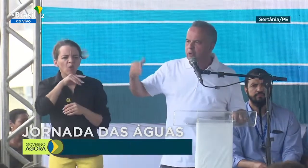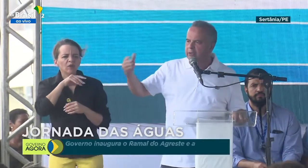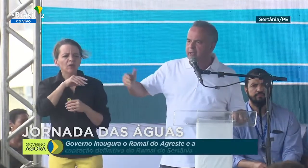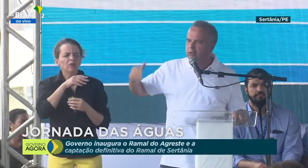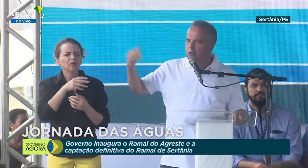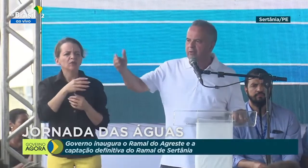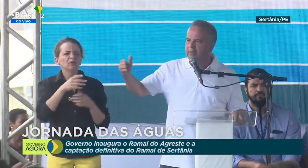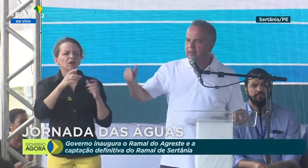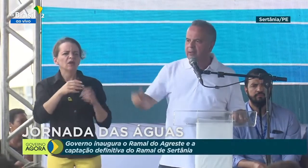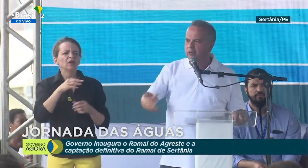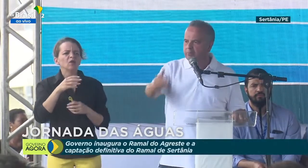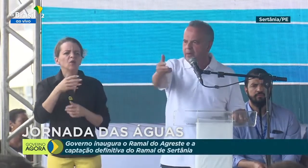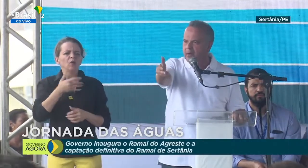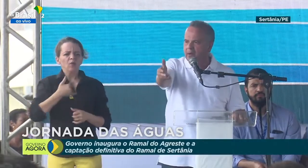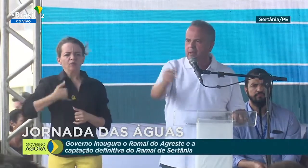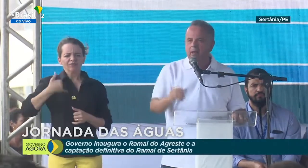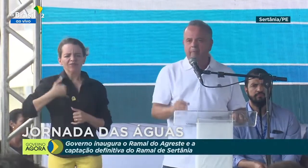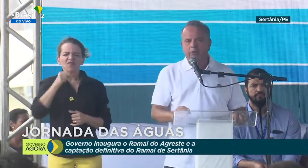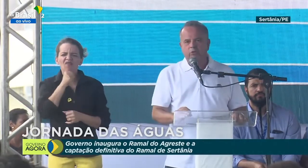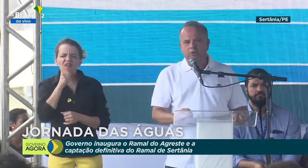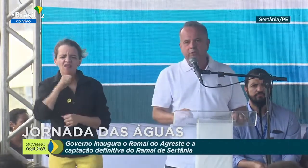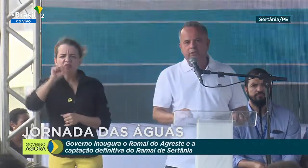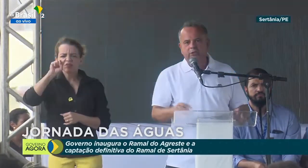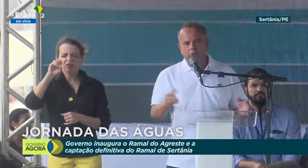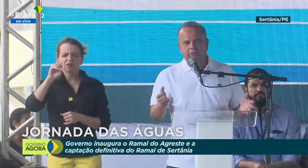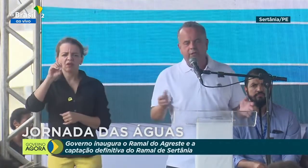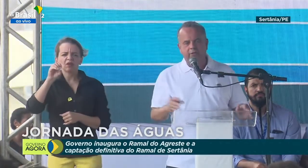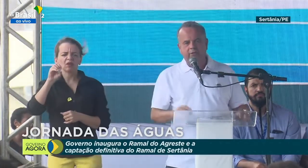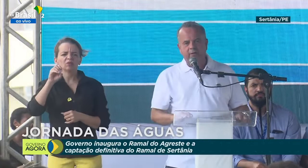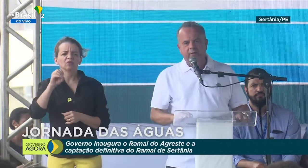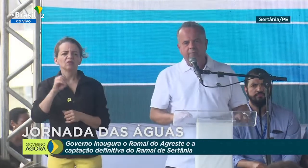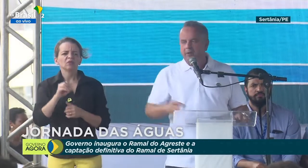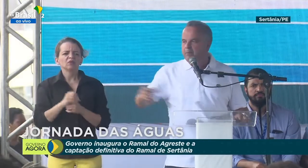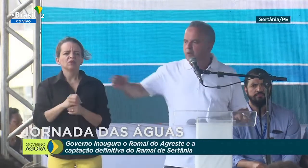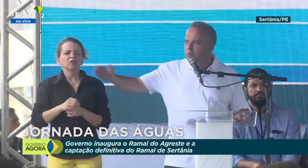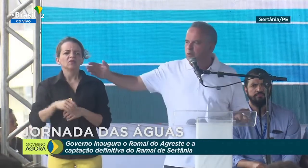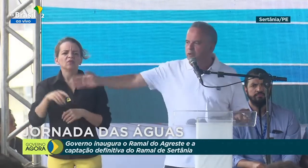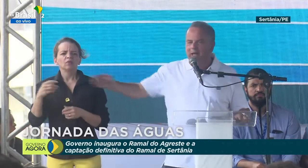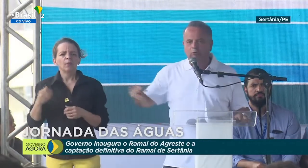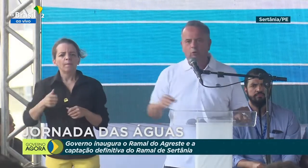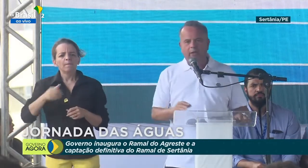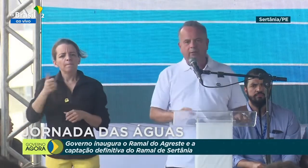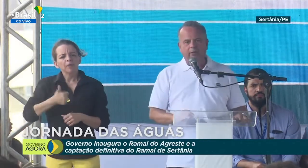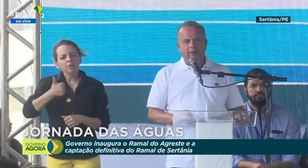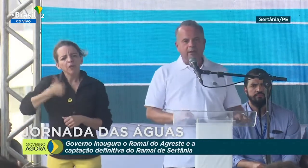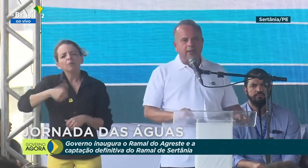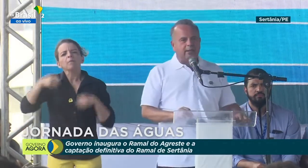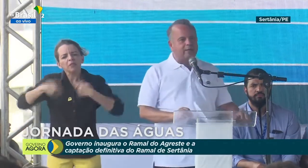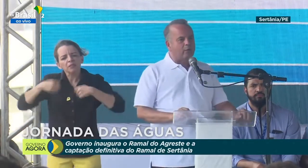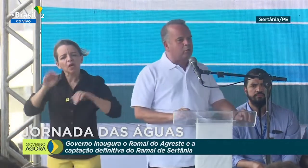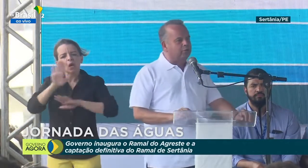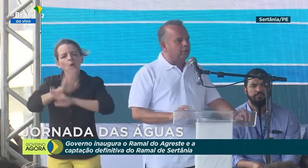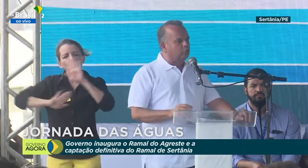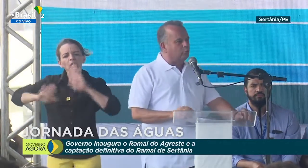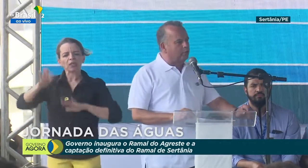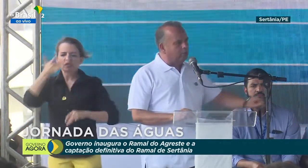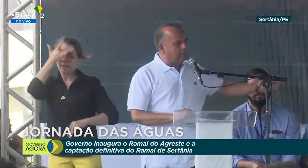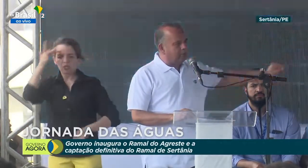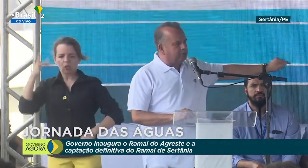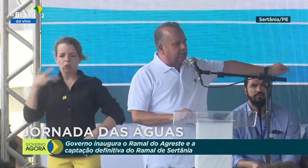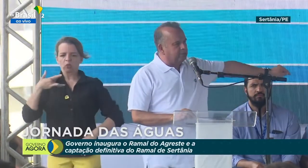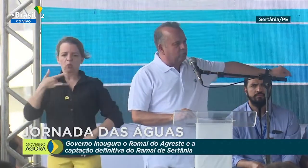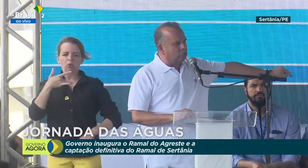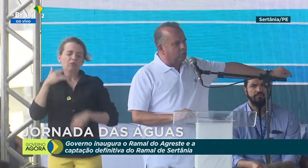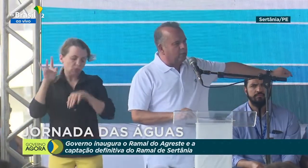idoso de 80 ou 90 anos, para pessoas que estão sãs. Primeiro vamos cuidar do doente. E quem está cuidando do doente